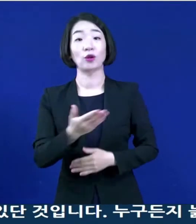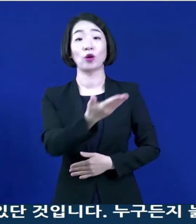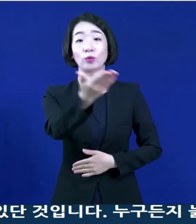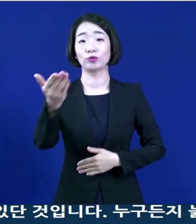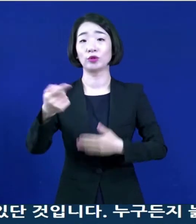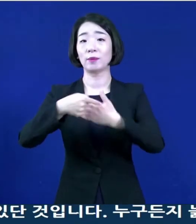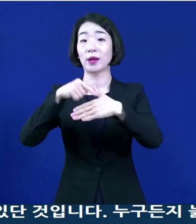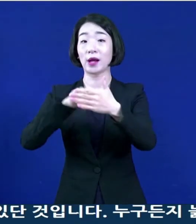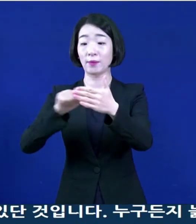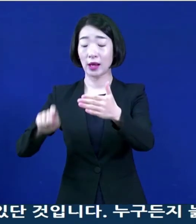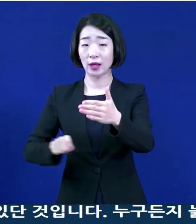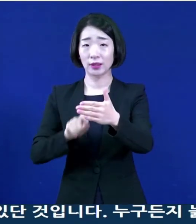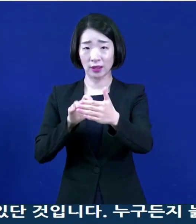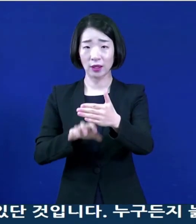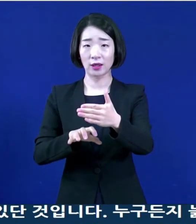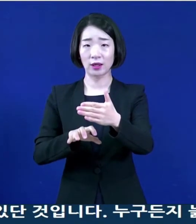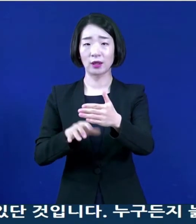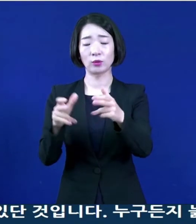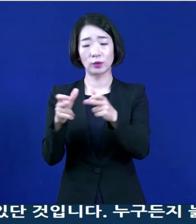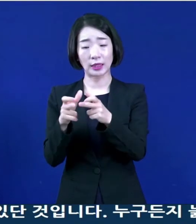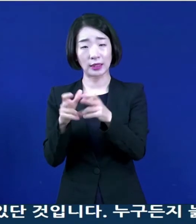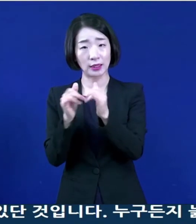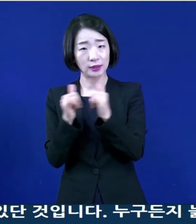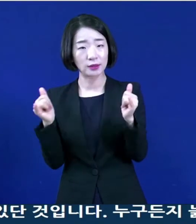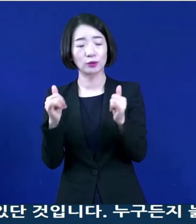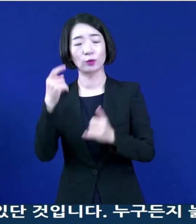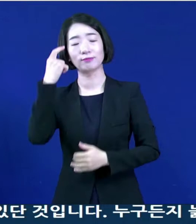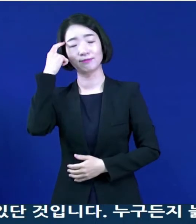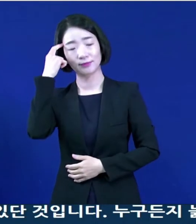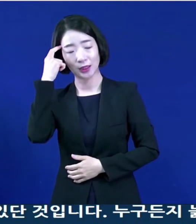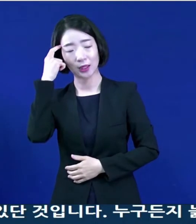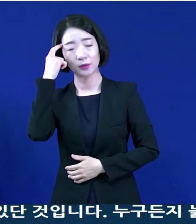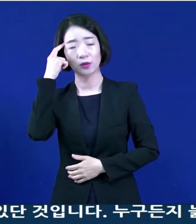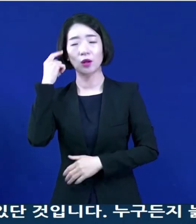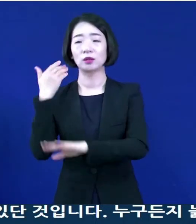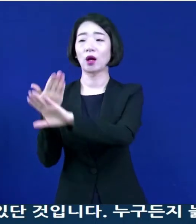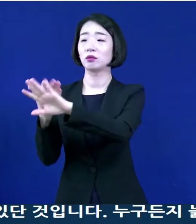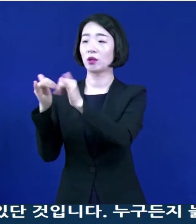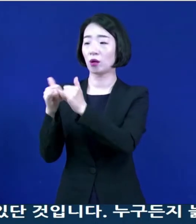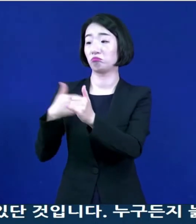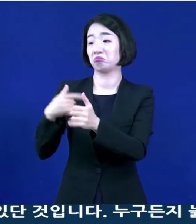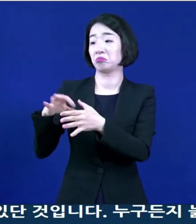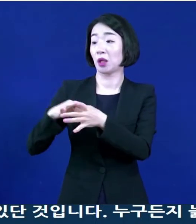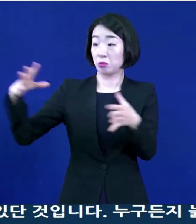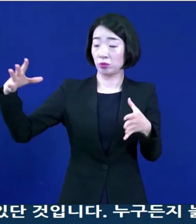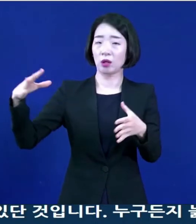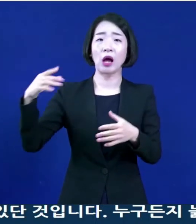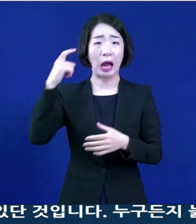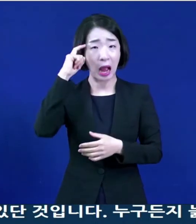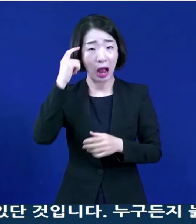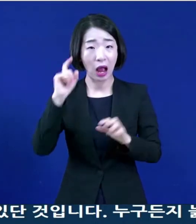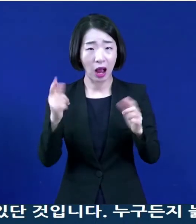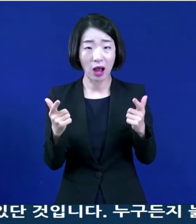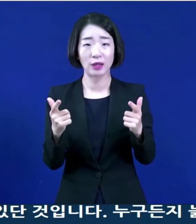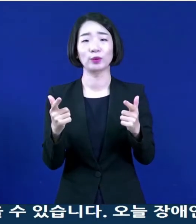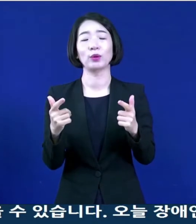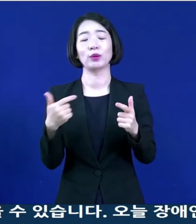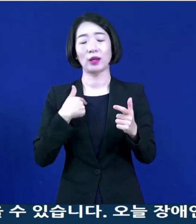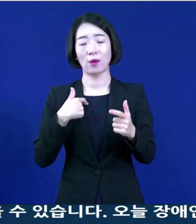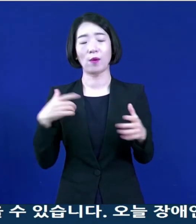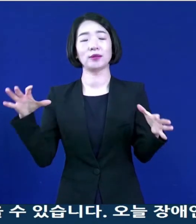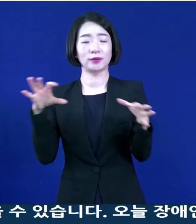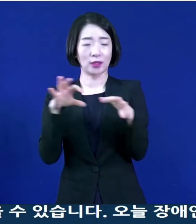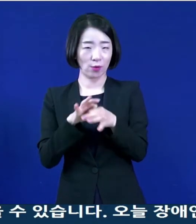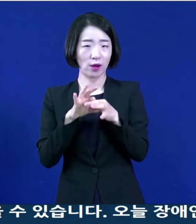그리고 주변에 우리 장애의 우들을 생각하면서 이것이 남의 문제가 아니라 멀리 있는 문제가 아니라 나의 문제라는 사실을